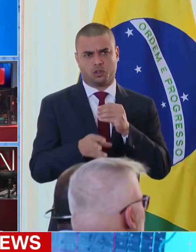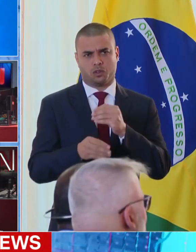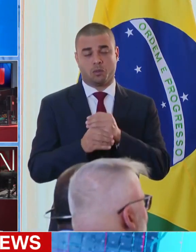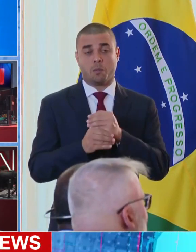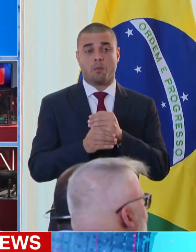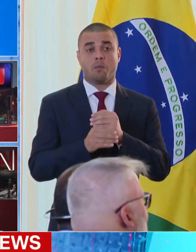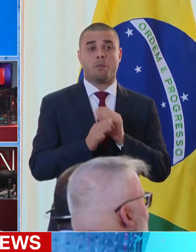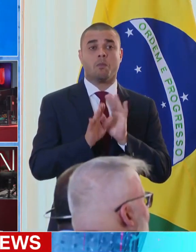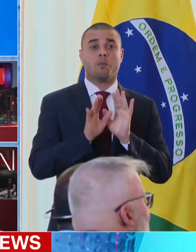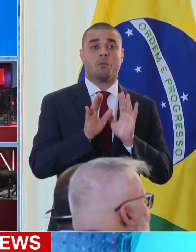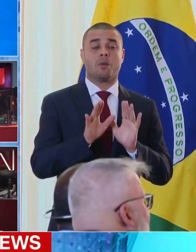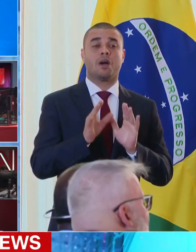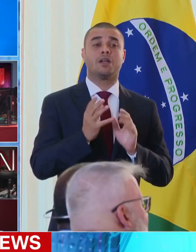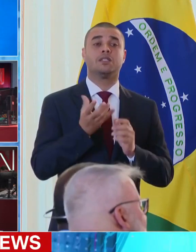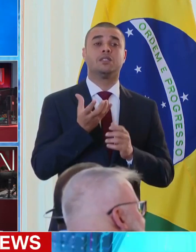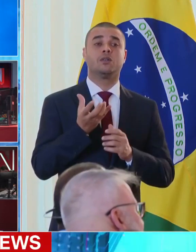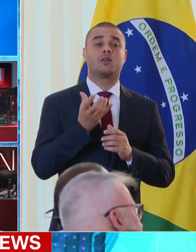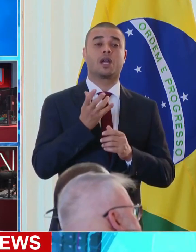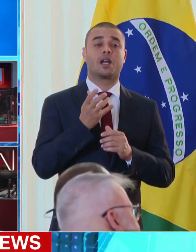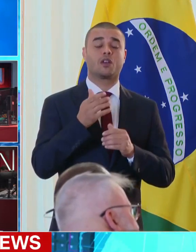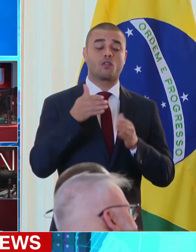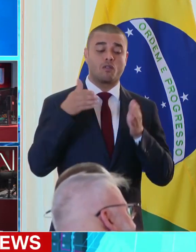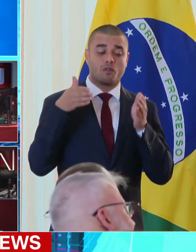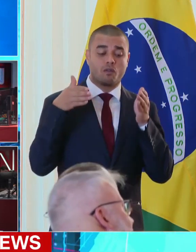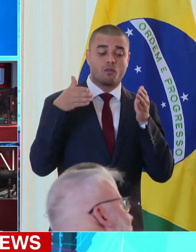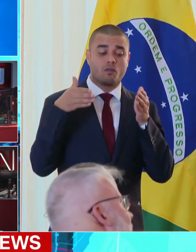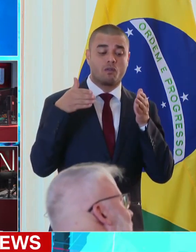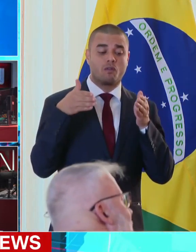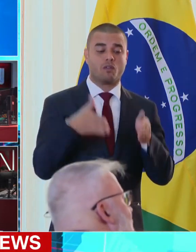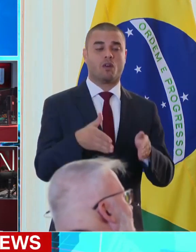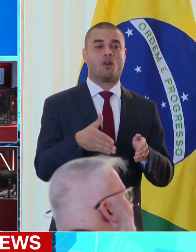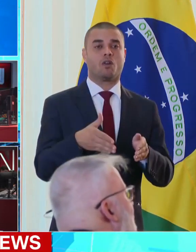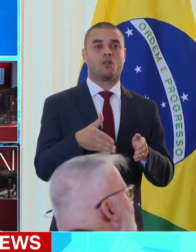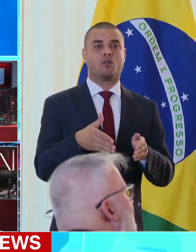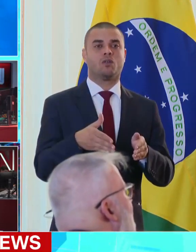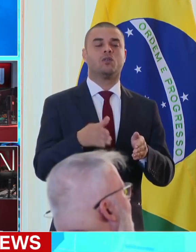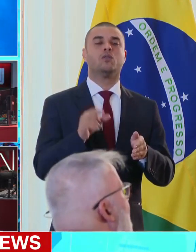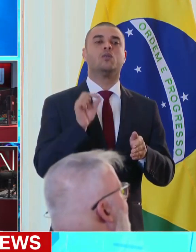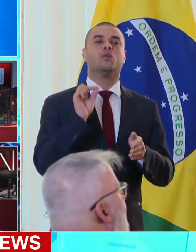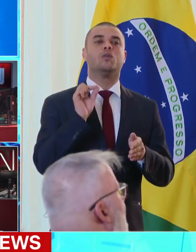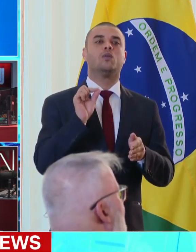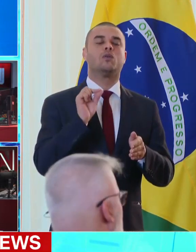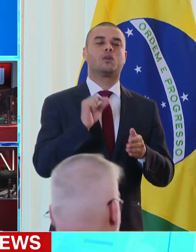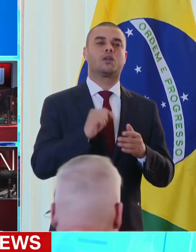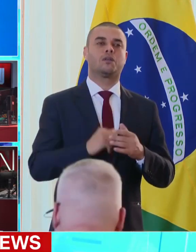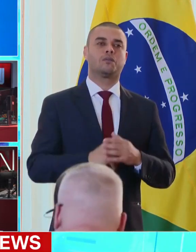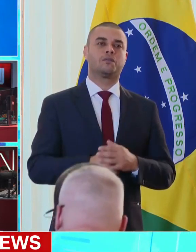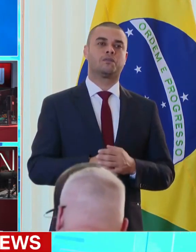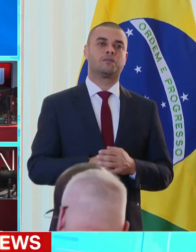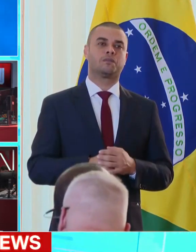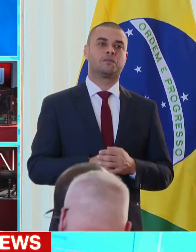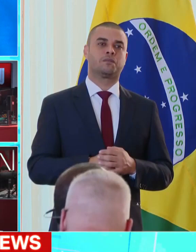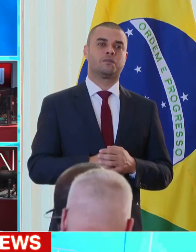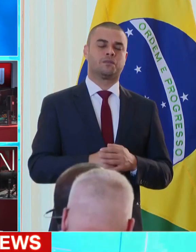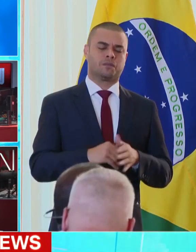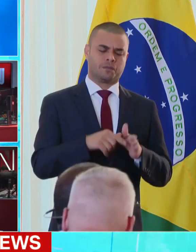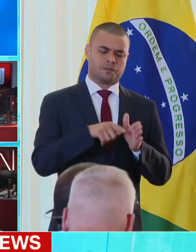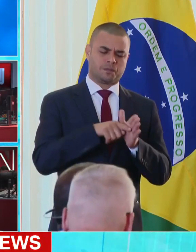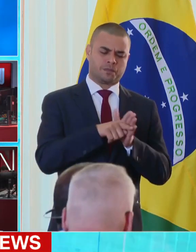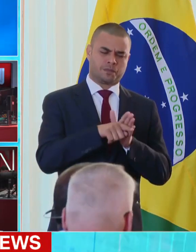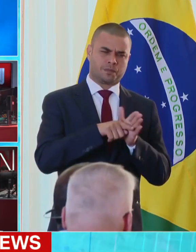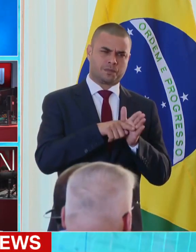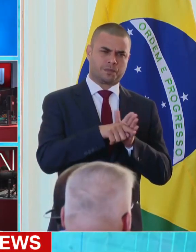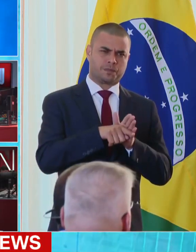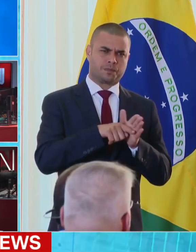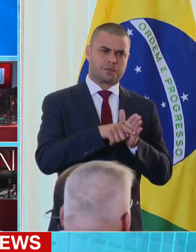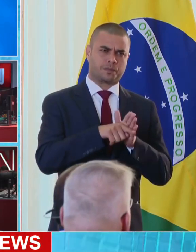verdade já foi fartamente desmentido e explicado porque que isso é não é verdade que o presidente só o faz para abalar